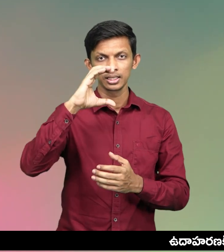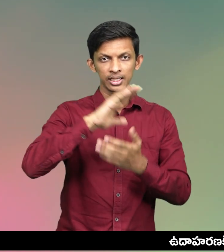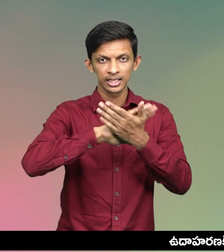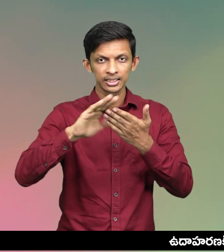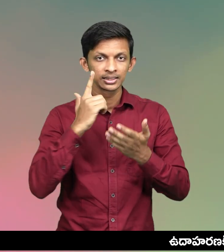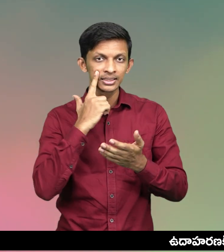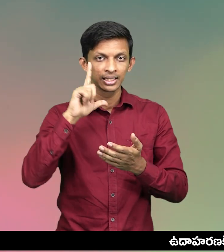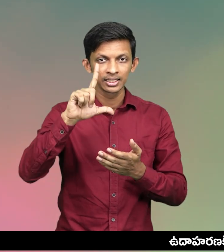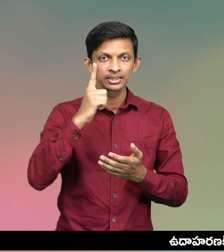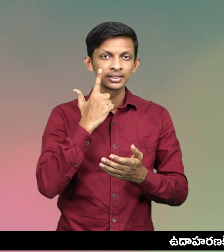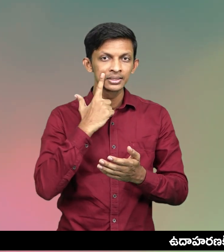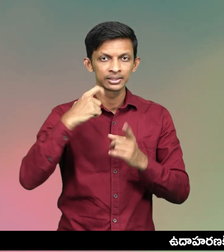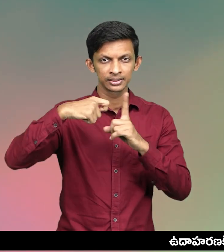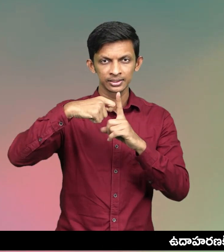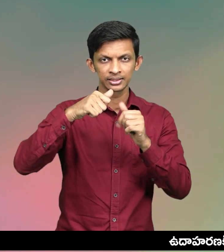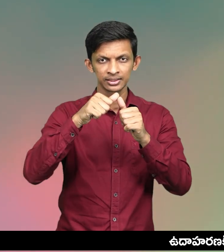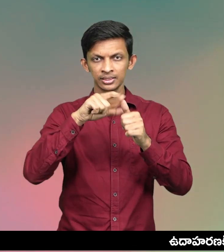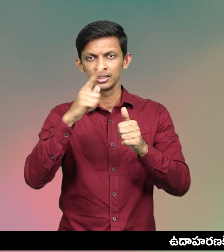చిలికా సరస్సు ఒడిశా,